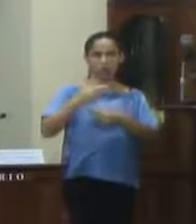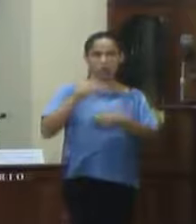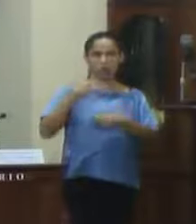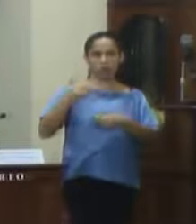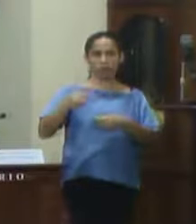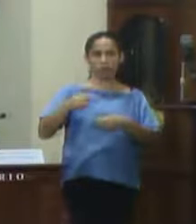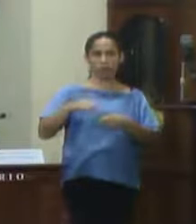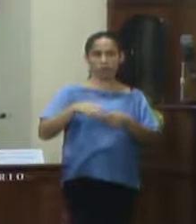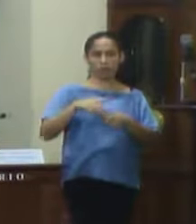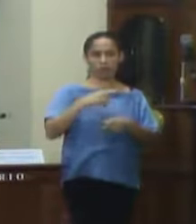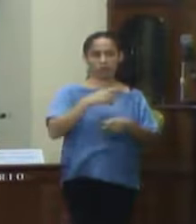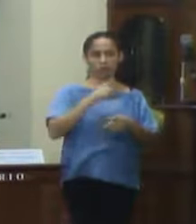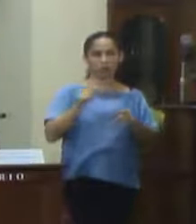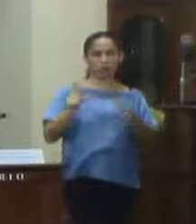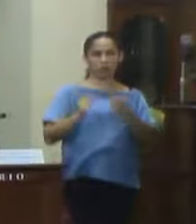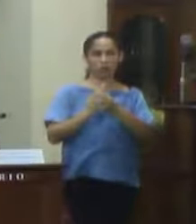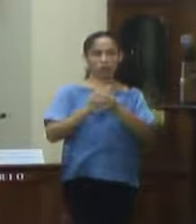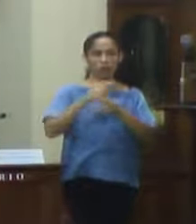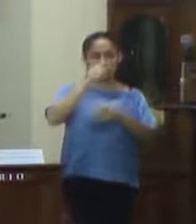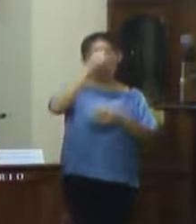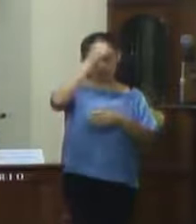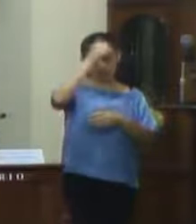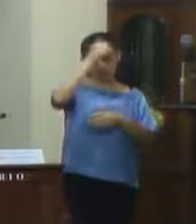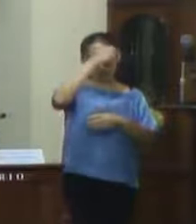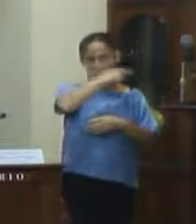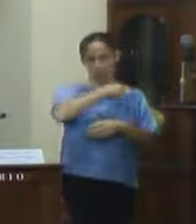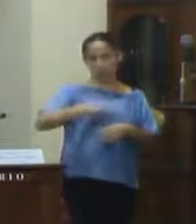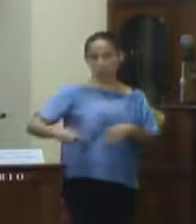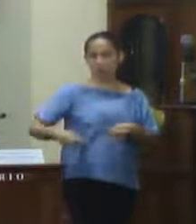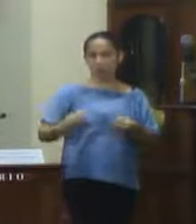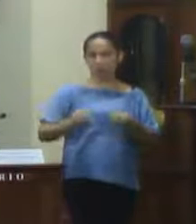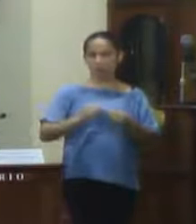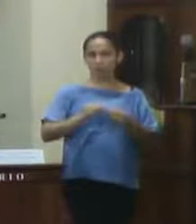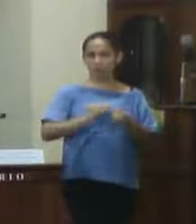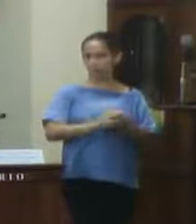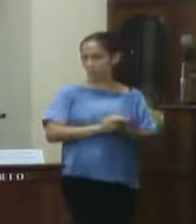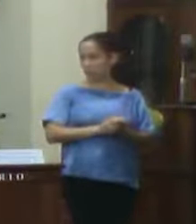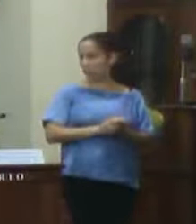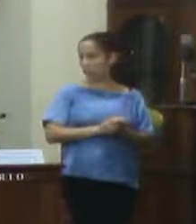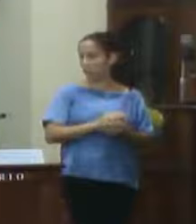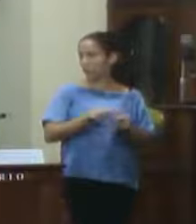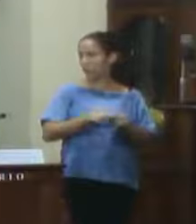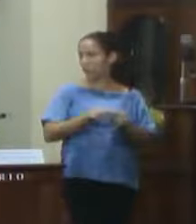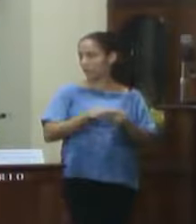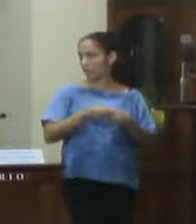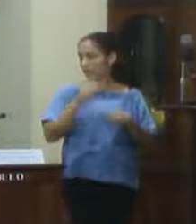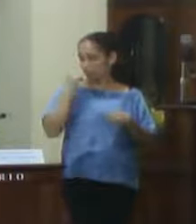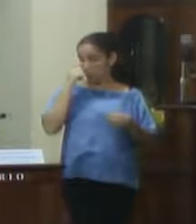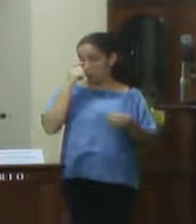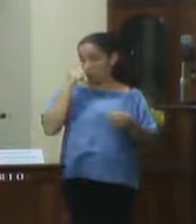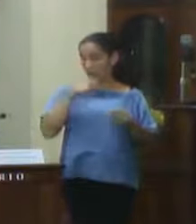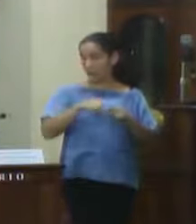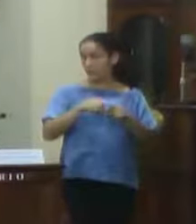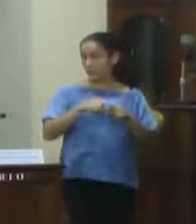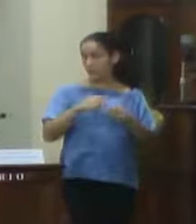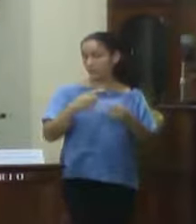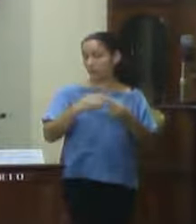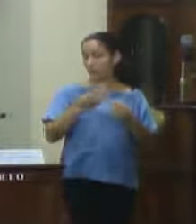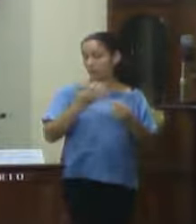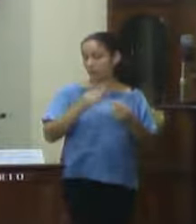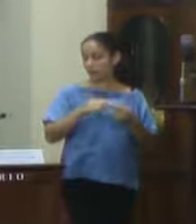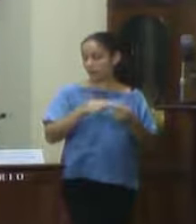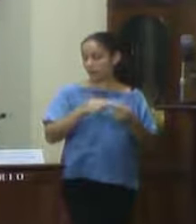gabinete da presidência. Certos que seremos atendidos em mais este pleito, reiteramos os nossos protestos de estima elevada à consideração.